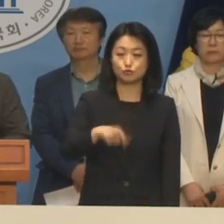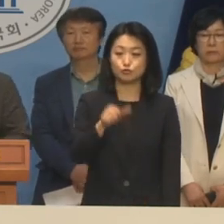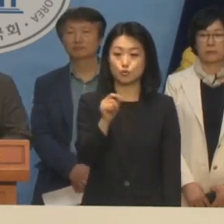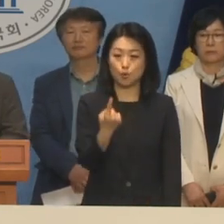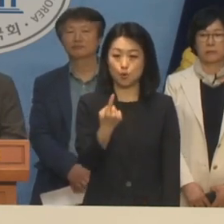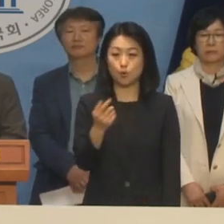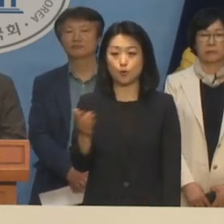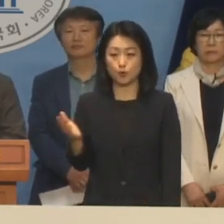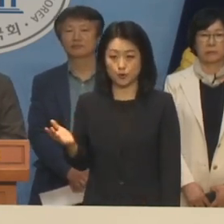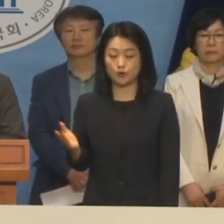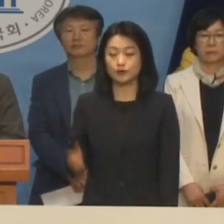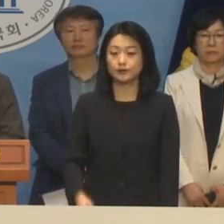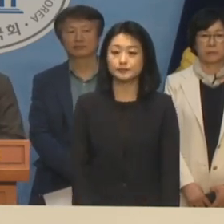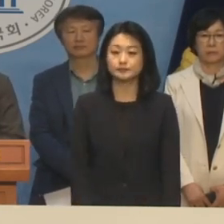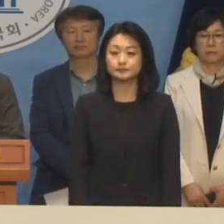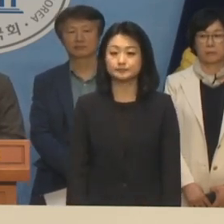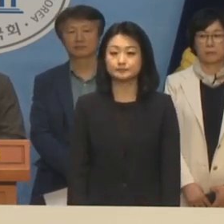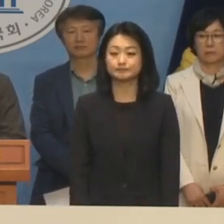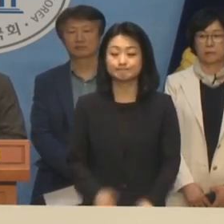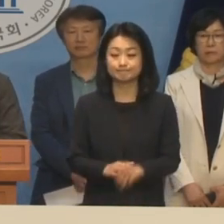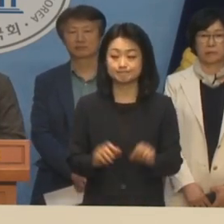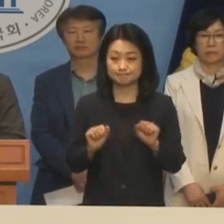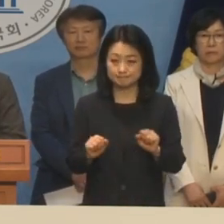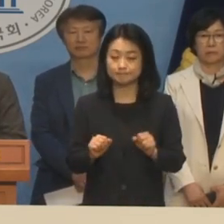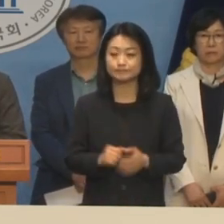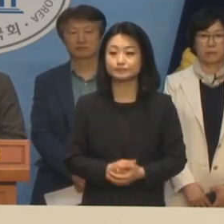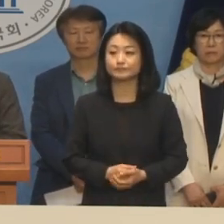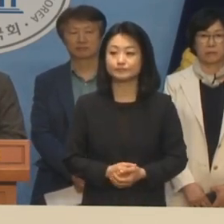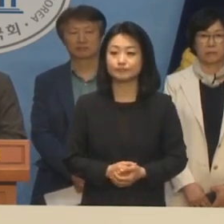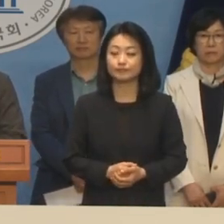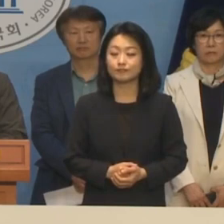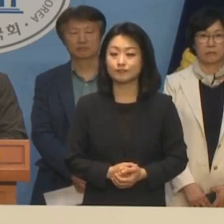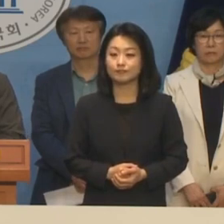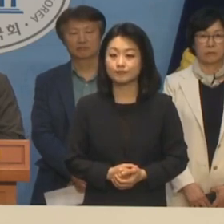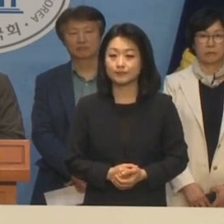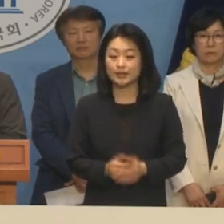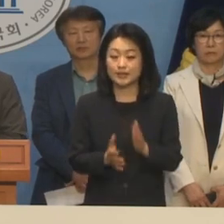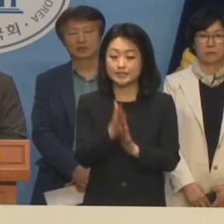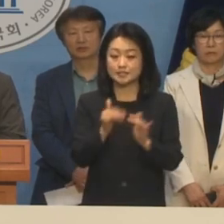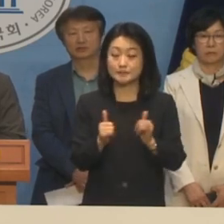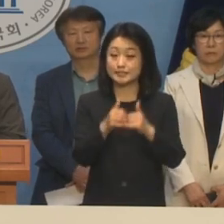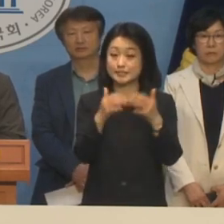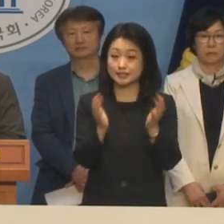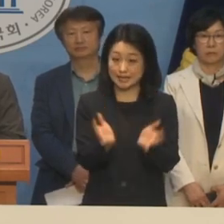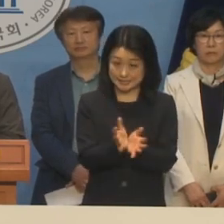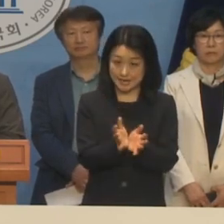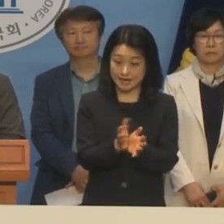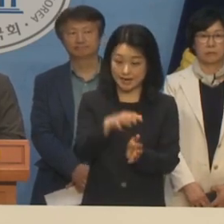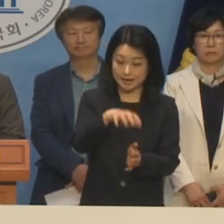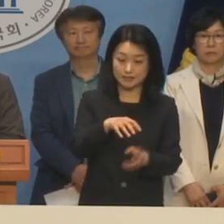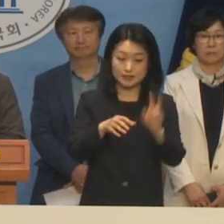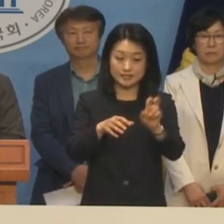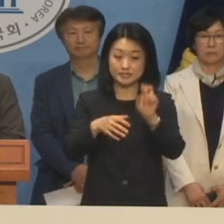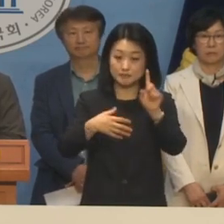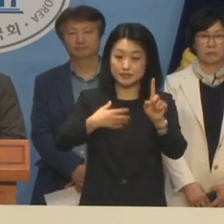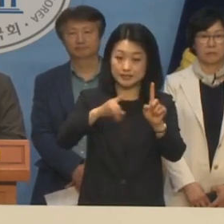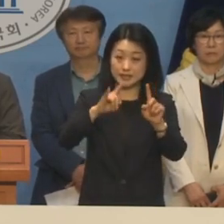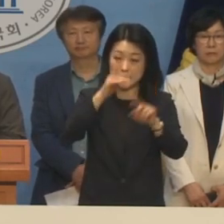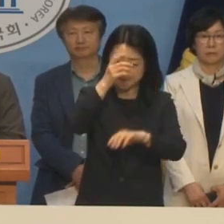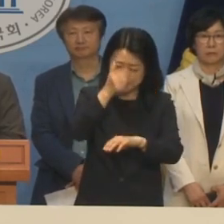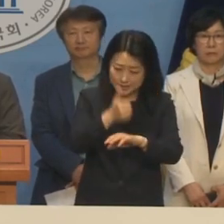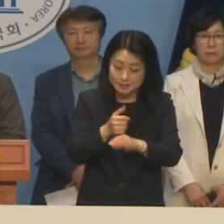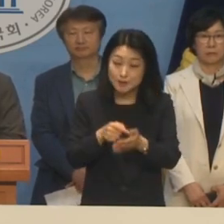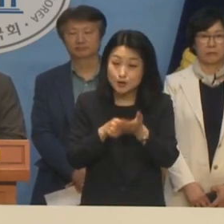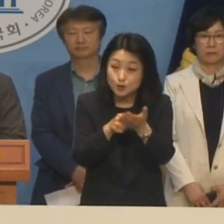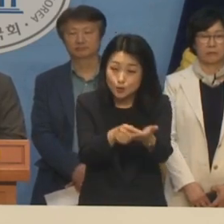예, 참여연대 민생경제팀 김주호 팀장입니다. 저희 중소상인 단체들과 시민사회 단체들이 이번 21대 국회 마지막에 요구했던